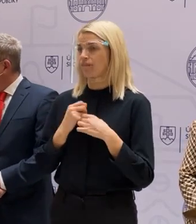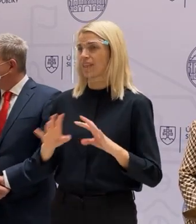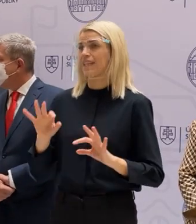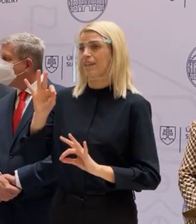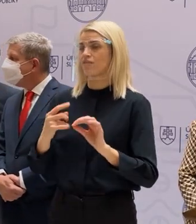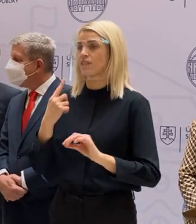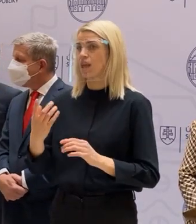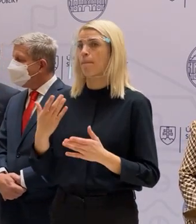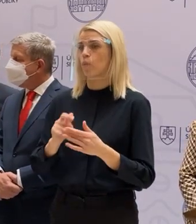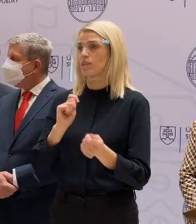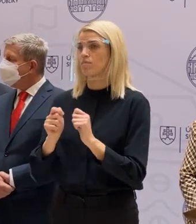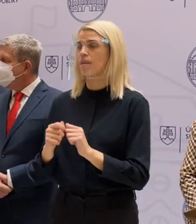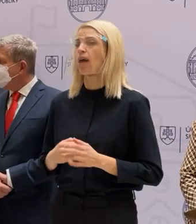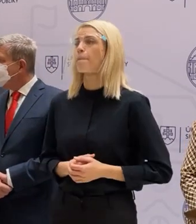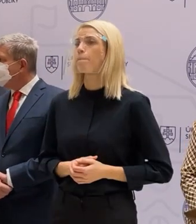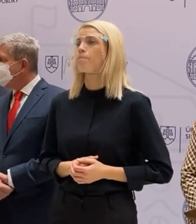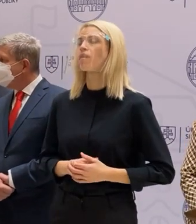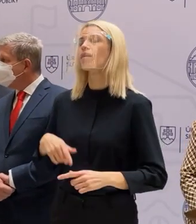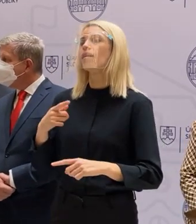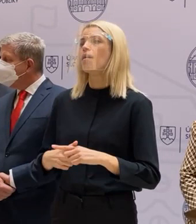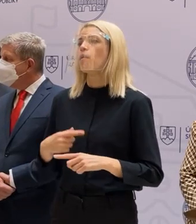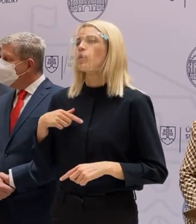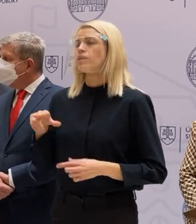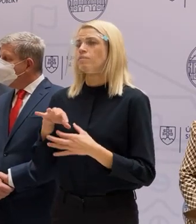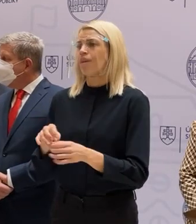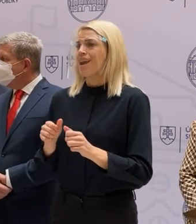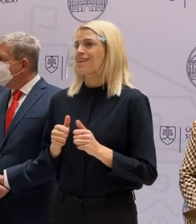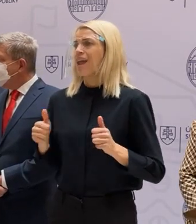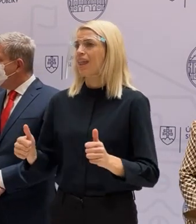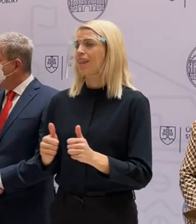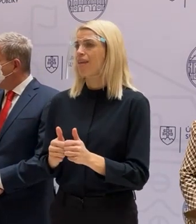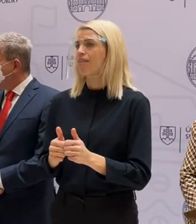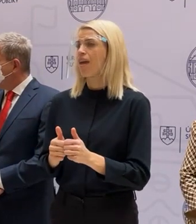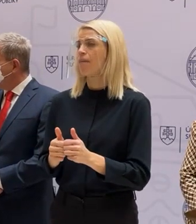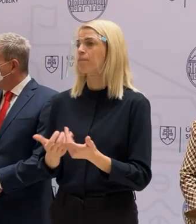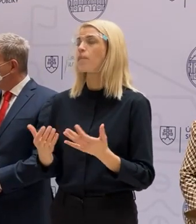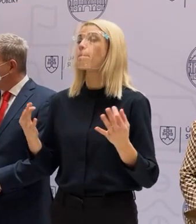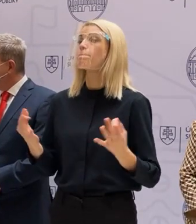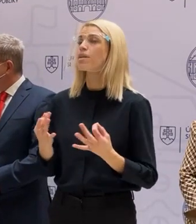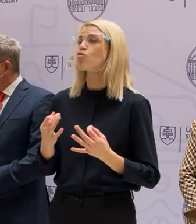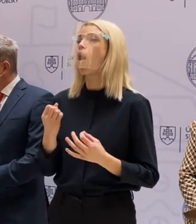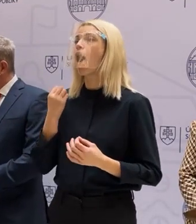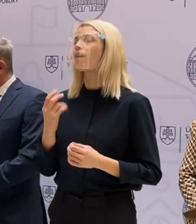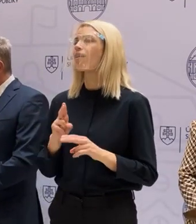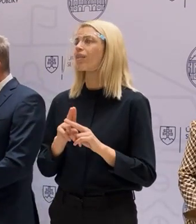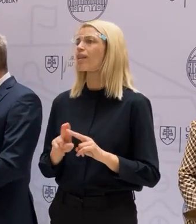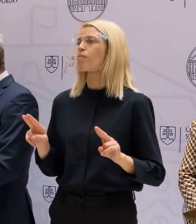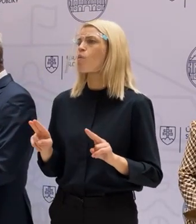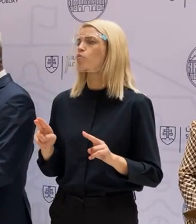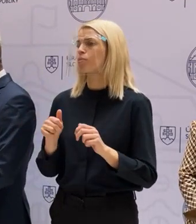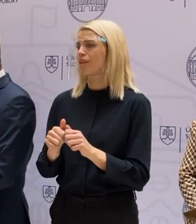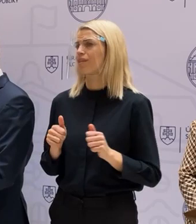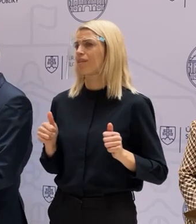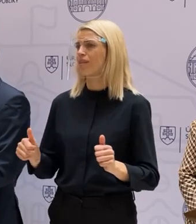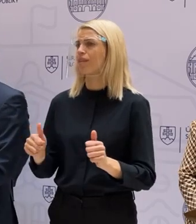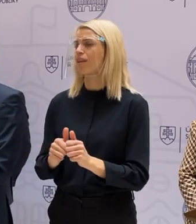o skracovaní karantény. Vieme, že k tomu teda nedochádza, keby sme opäť vysvetlili, prečo a kedy naopak k tomu môže dojsť. Tak to je veľmi